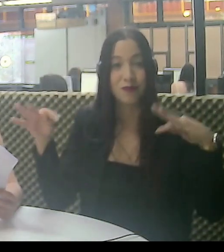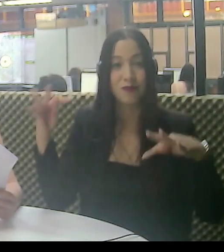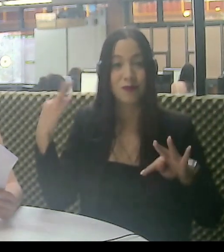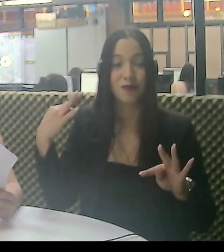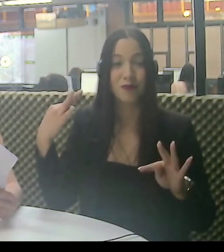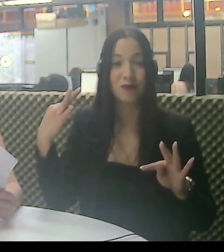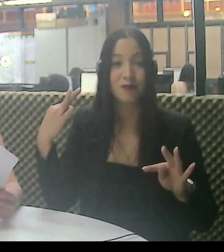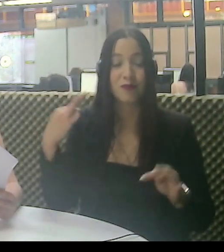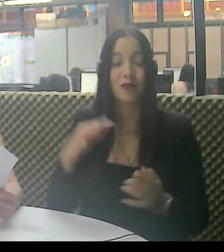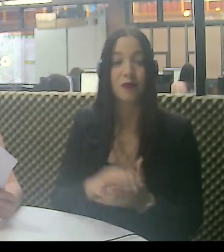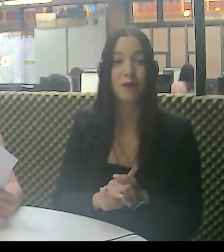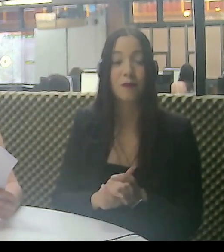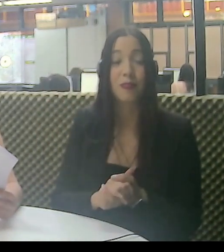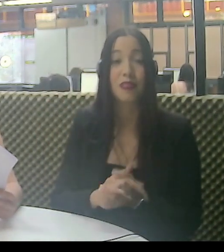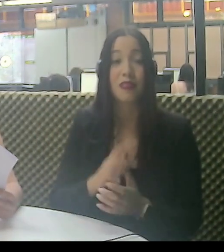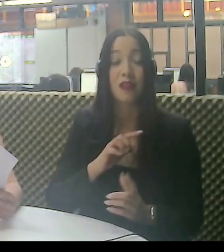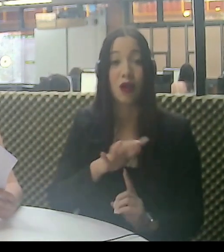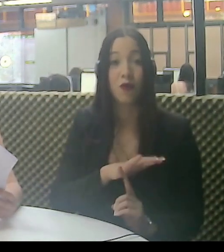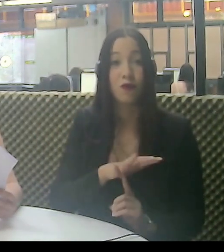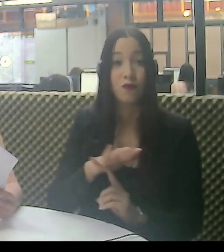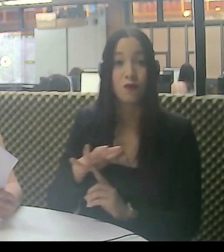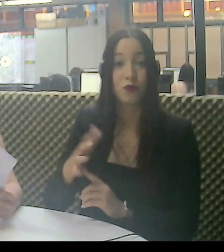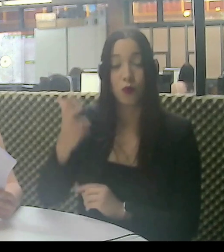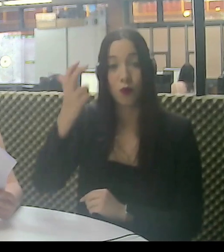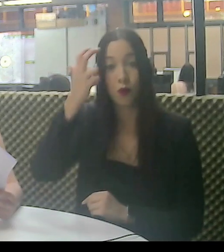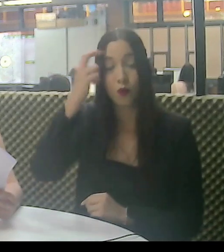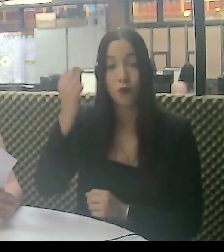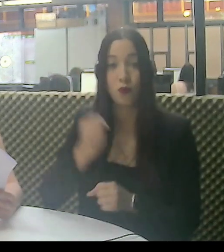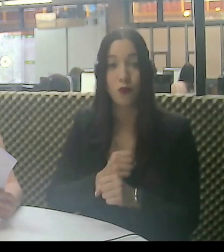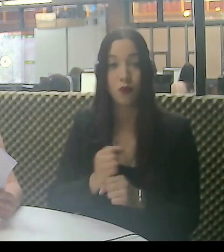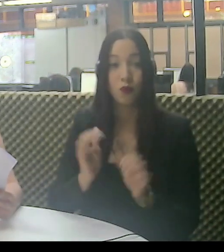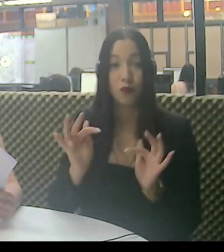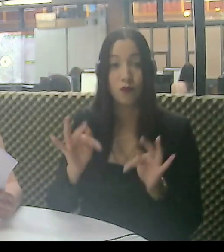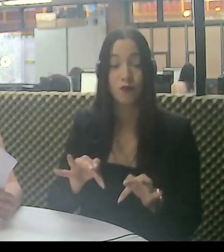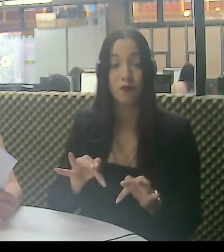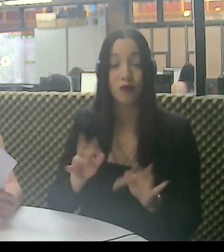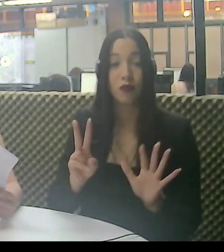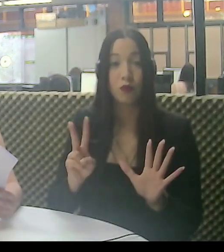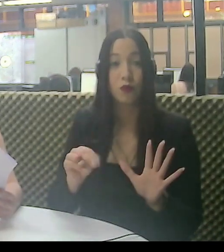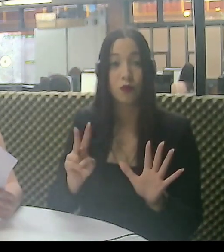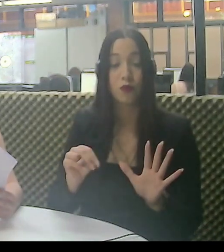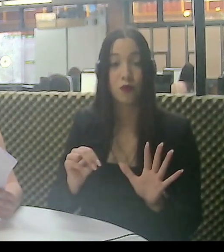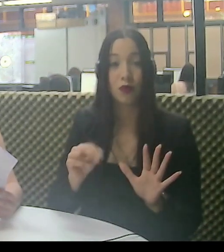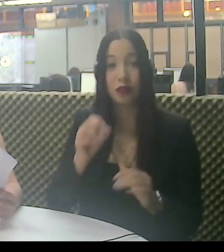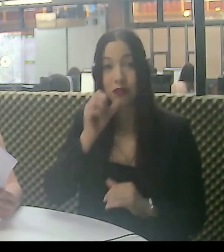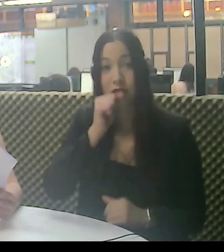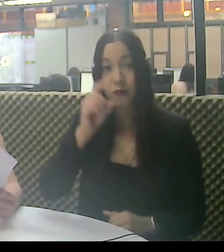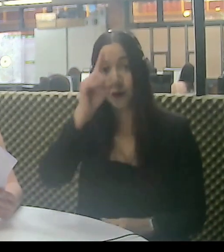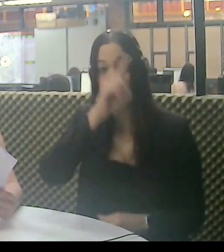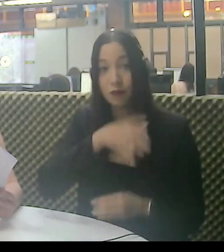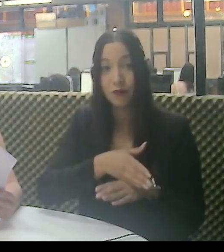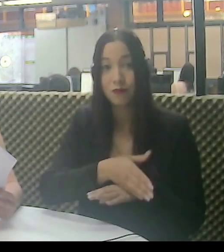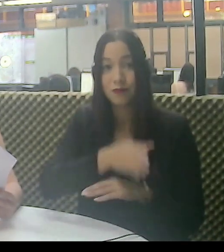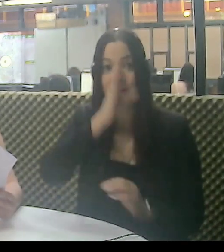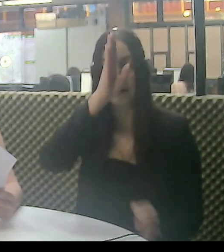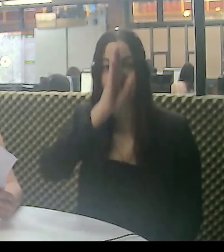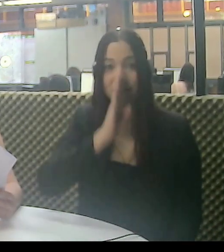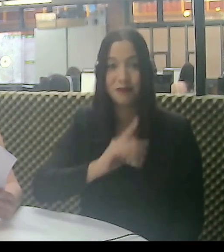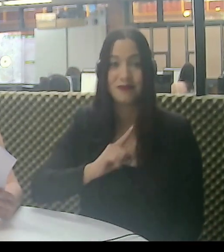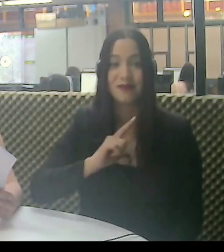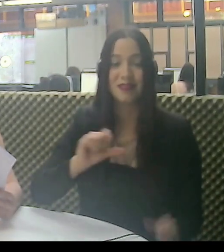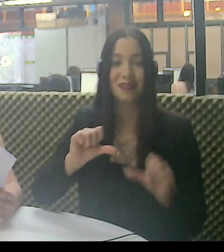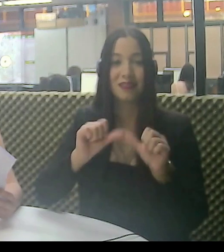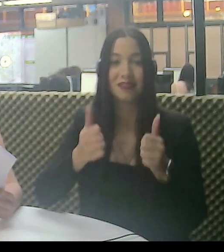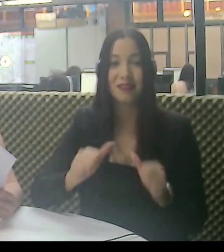a última edição da feira de cultura do ano acontece neste sábado e domingo com entrada gratuita a feira destaca